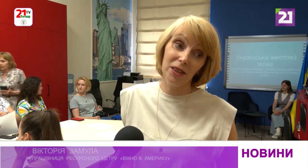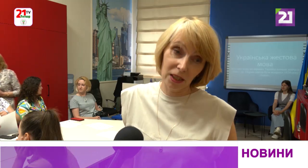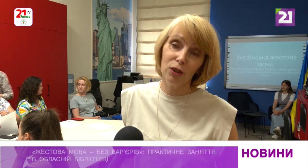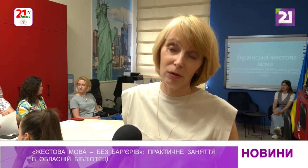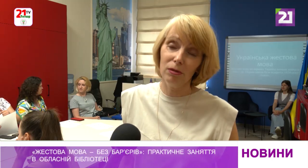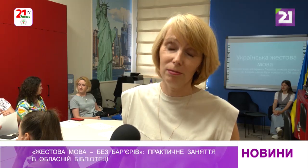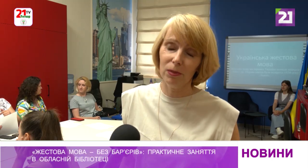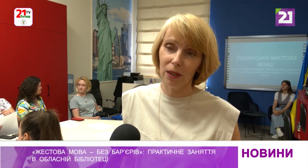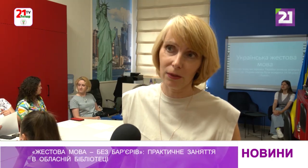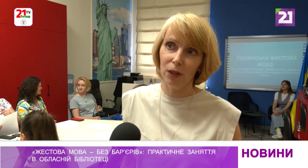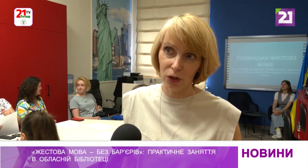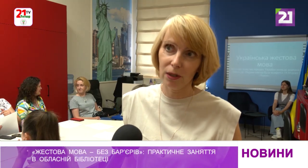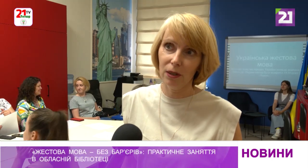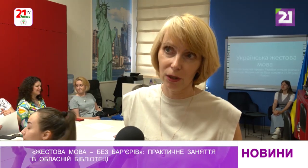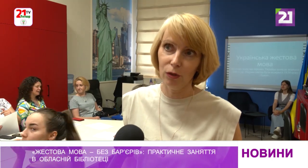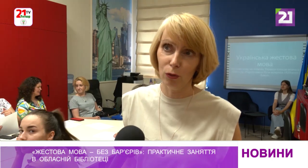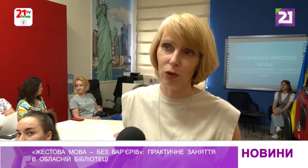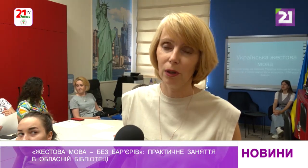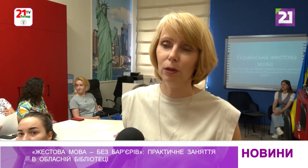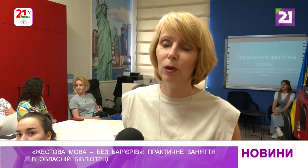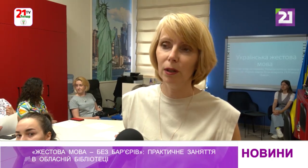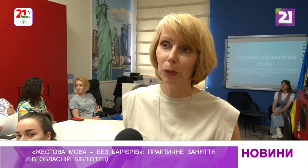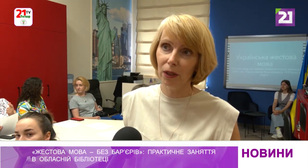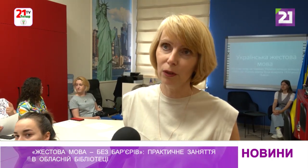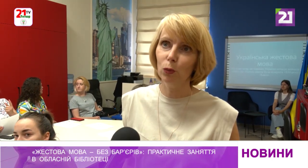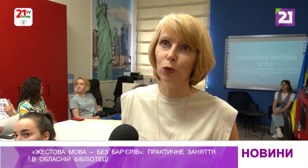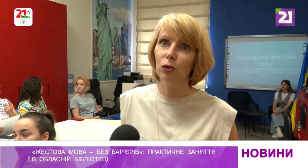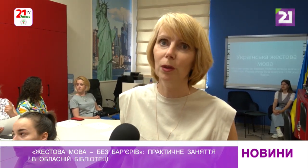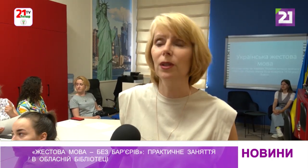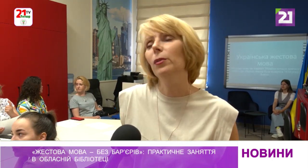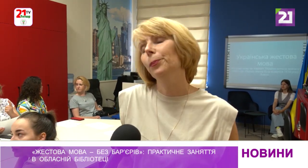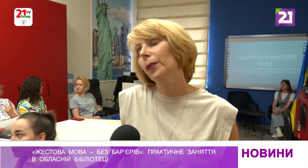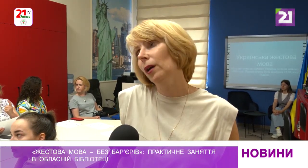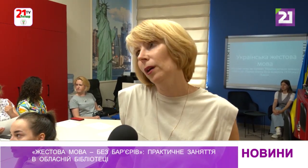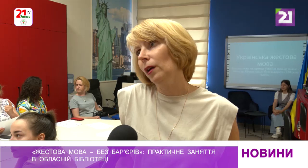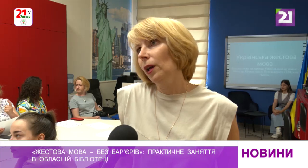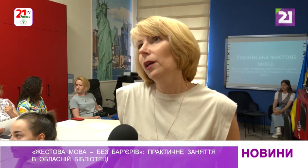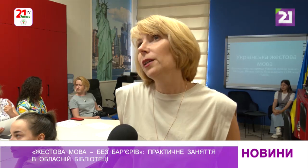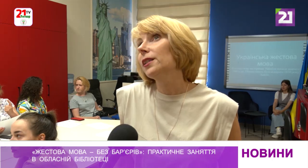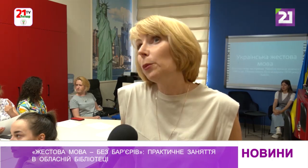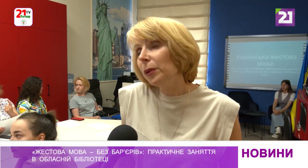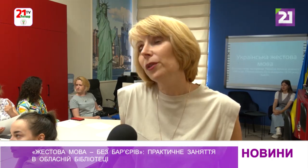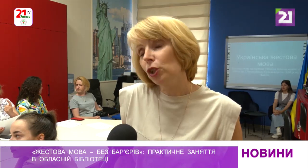це дійсно, зараз наш час, це дійсно дуже таке актуальне питання, тому що нам треба самим